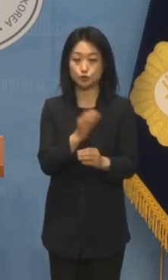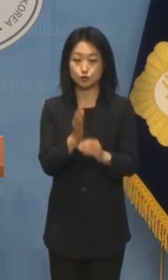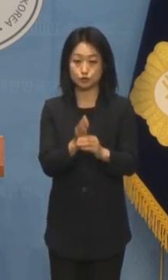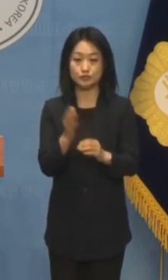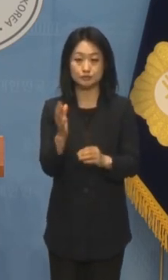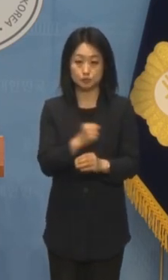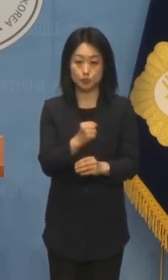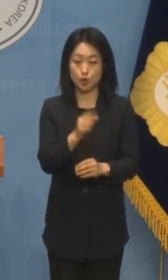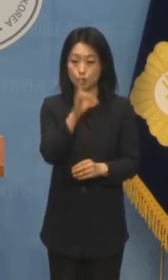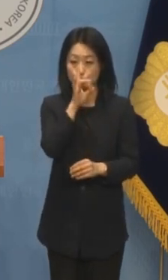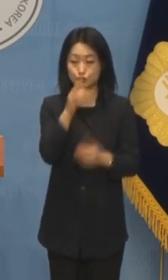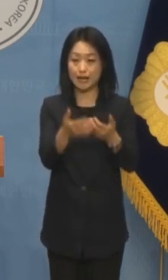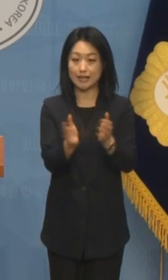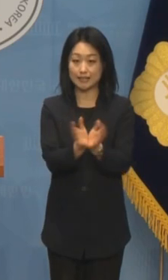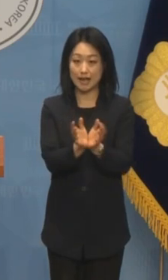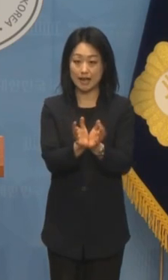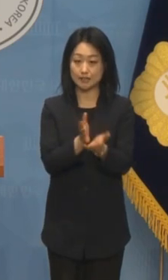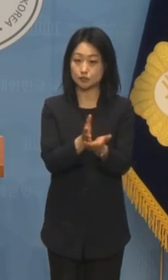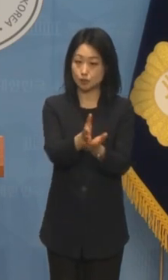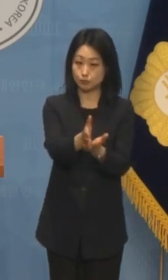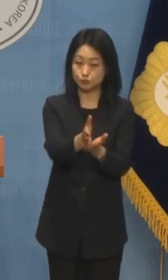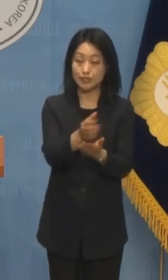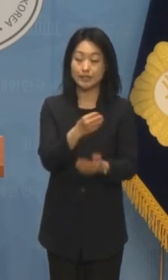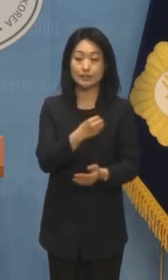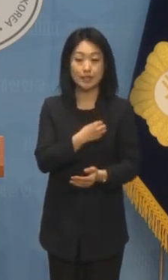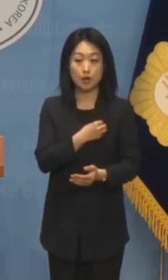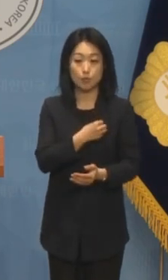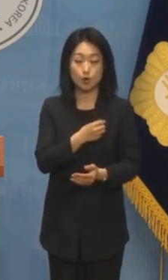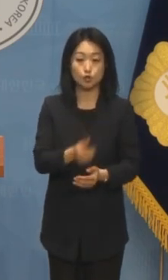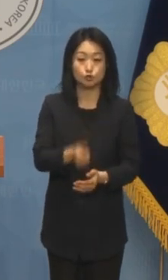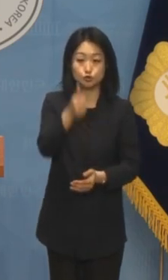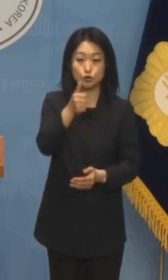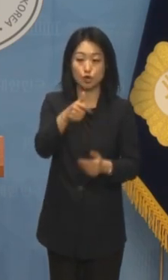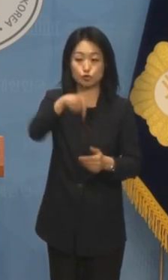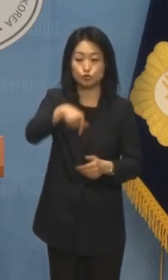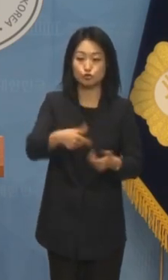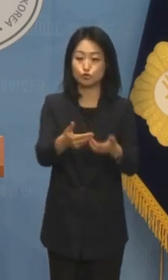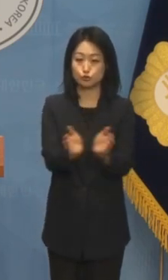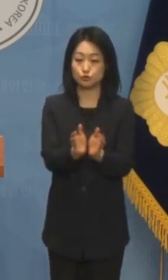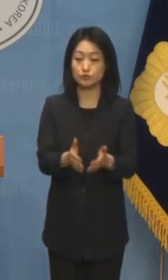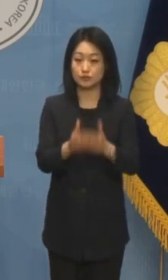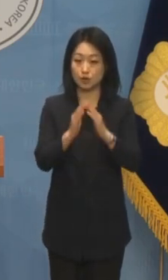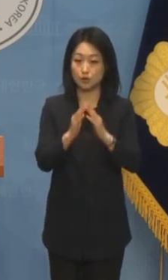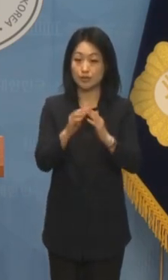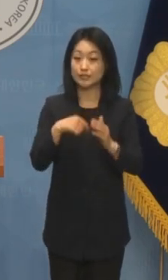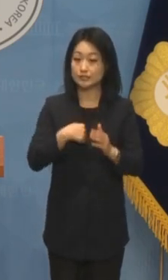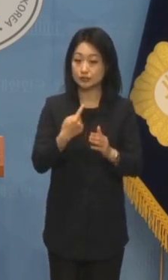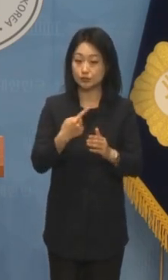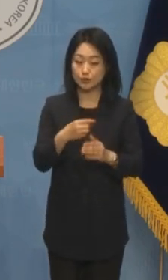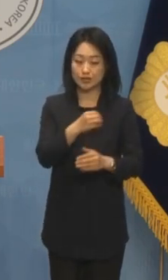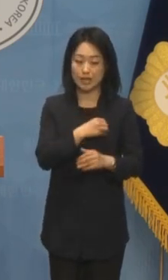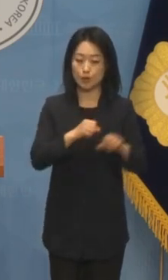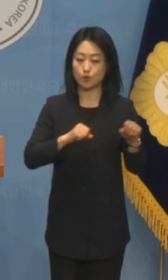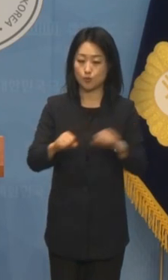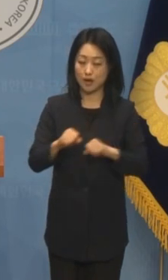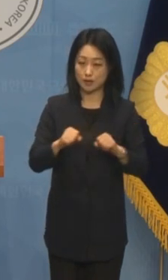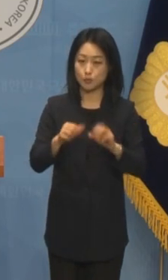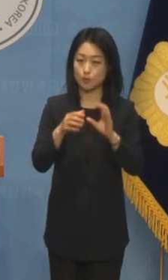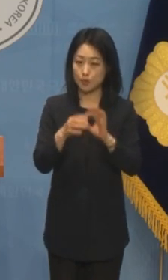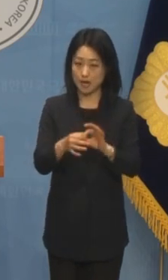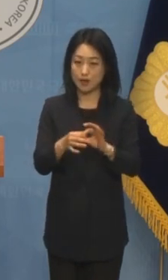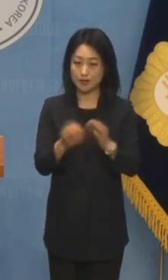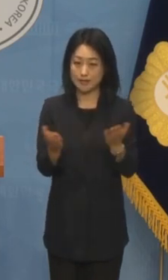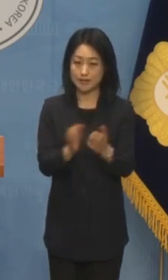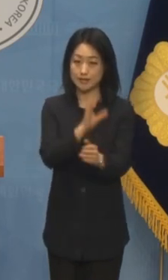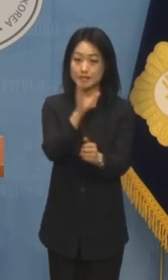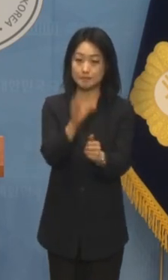위해 중앙당 전담부서에 당원 주권국 설치하고 자발적인 당원 활동에 관한 업무 일체를